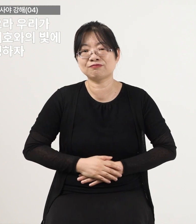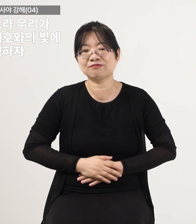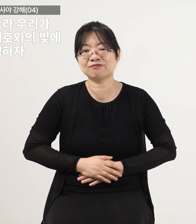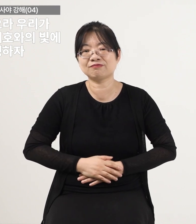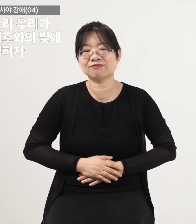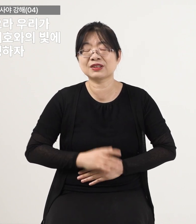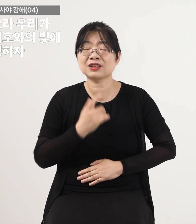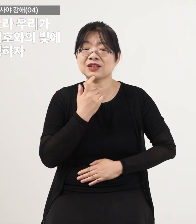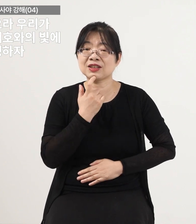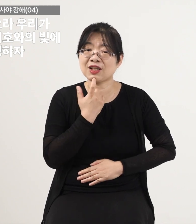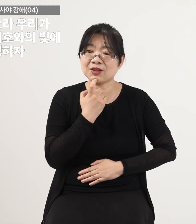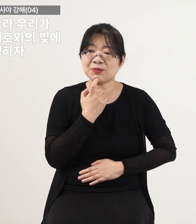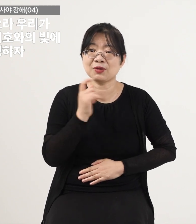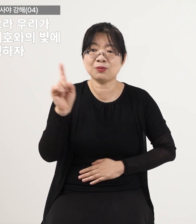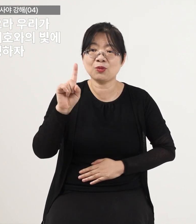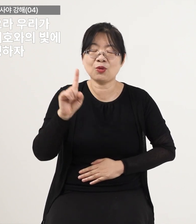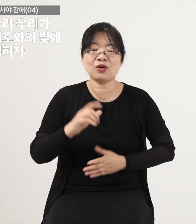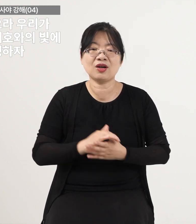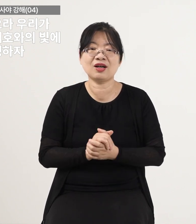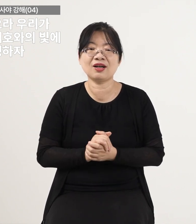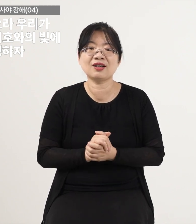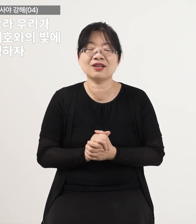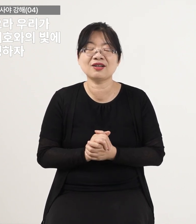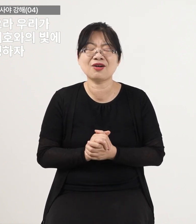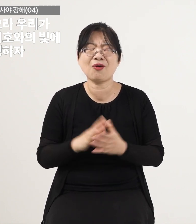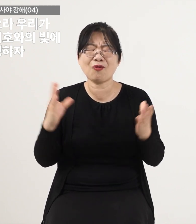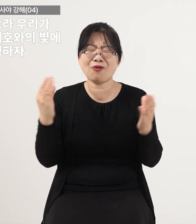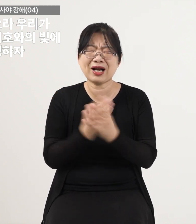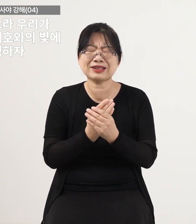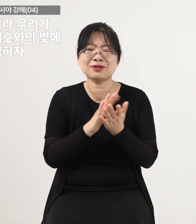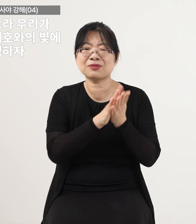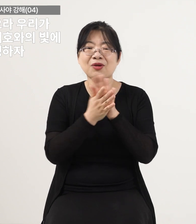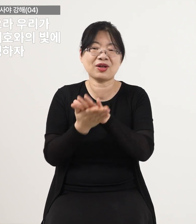그 야곱은 완성된 야곱이 비록 아니에요.